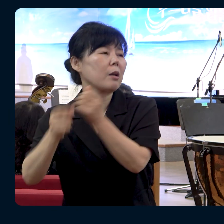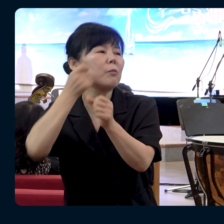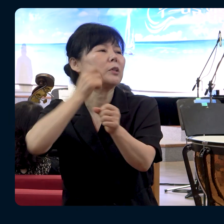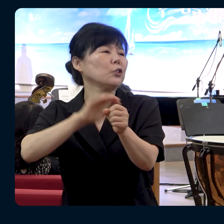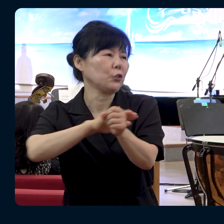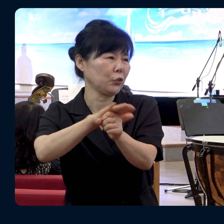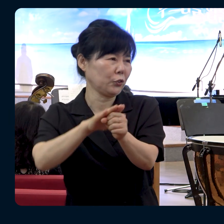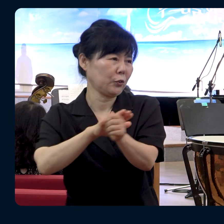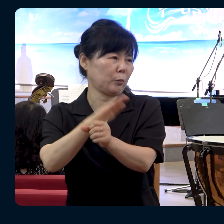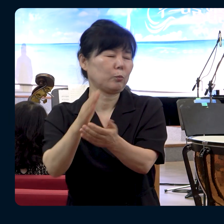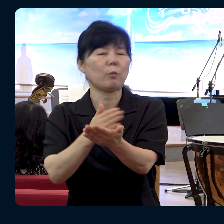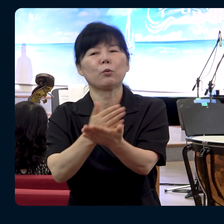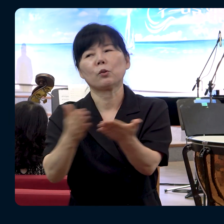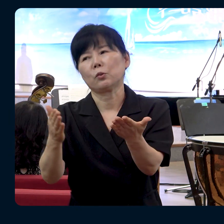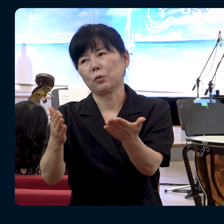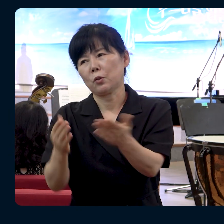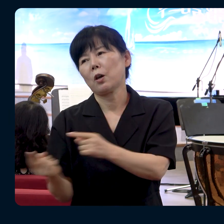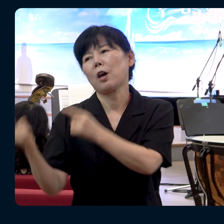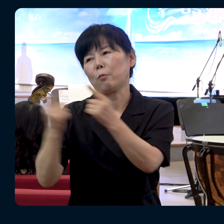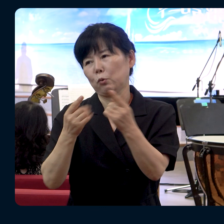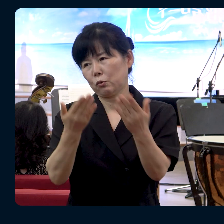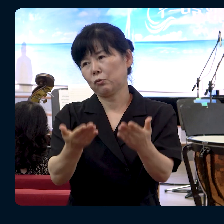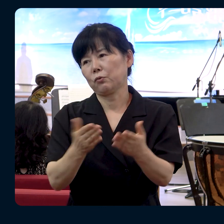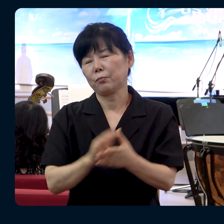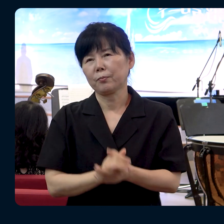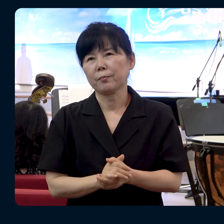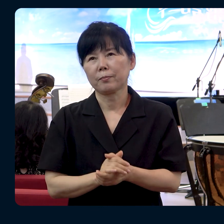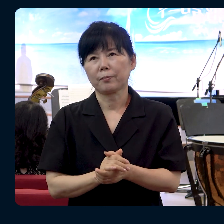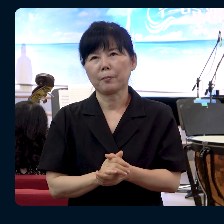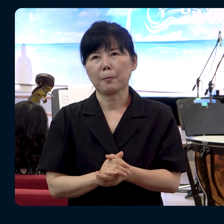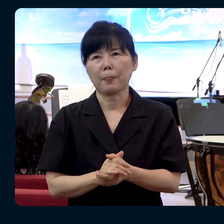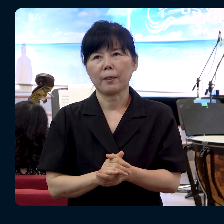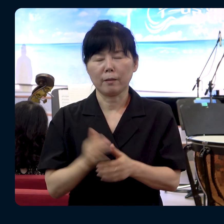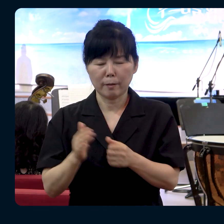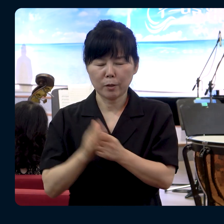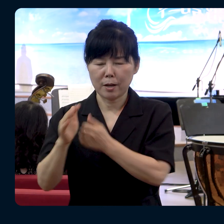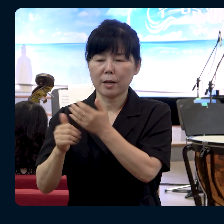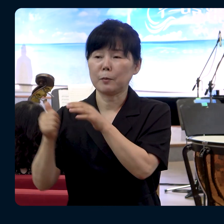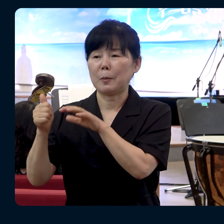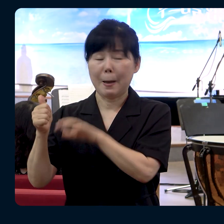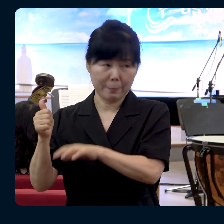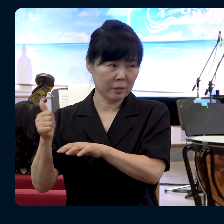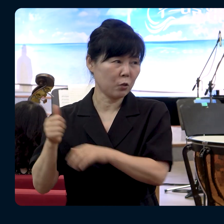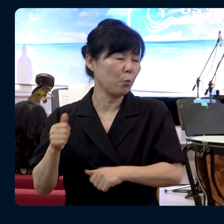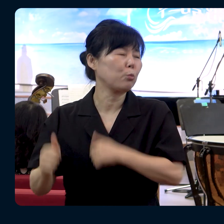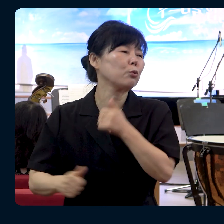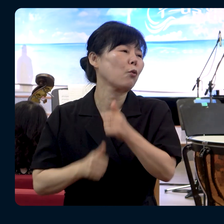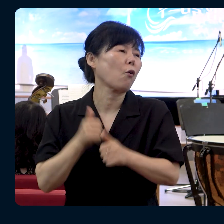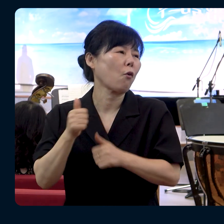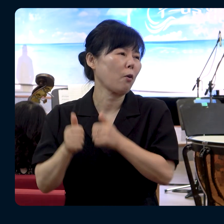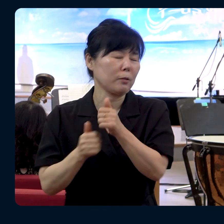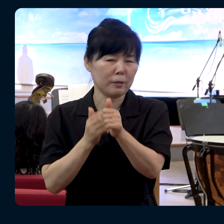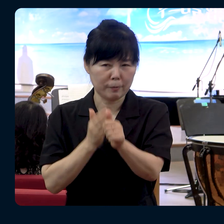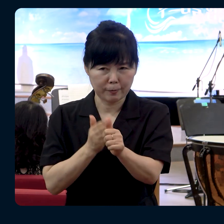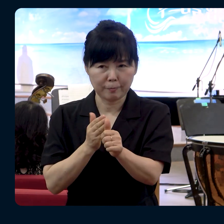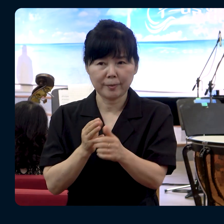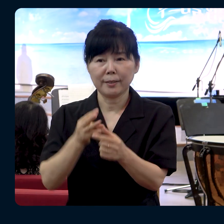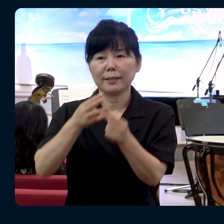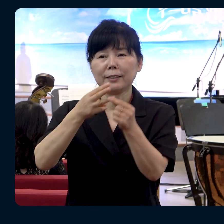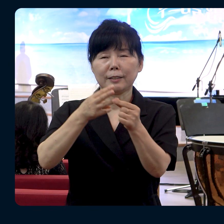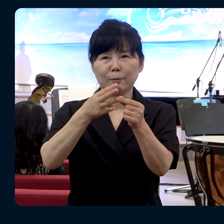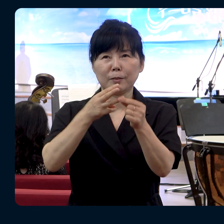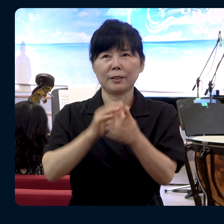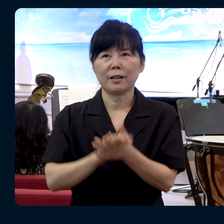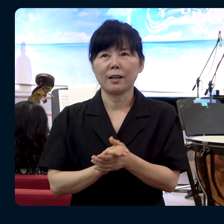않을 수 있어요. 그들을 사랑하고 이제 하나님 앞에 분노할 수 있어야 될 것입니다. 세 번째,